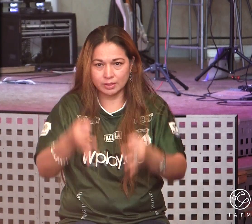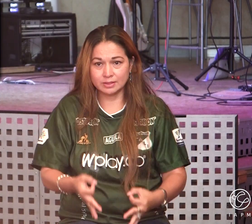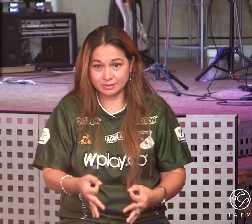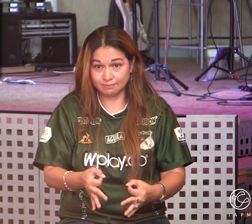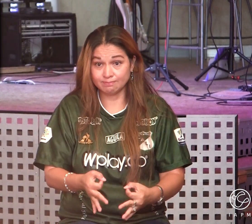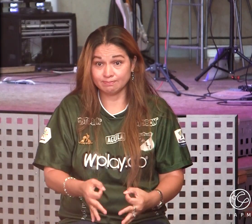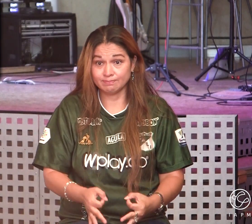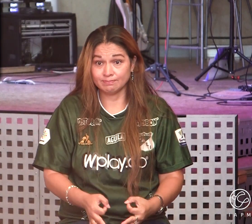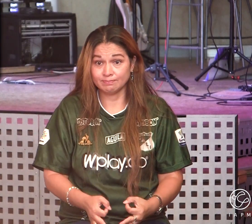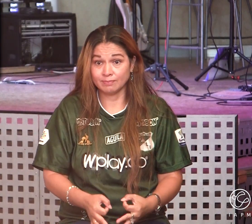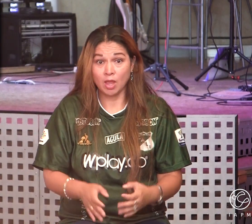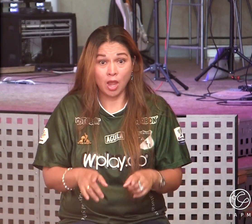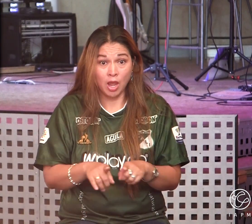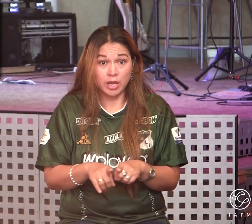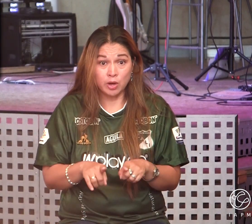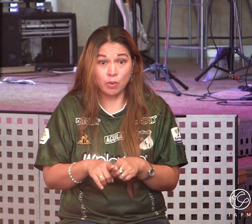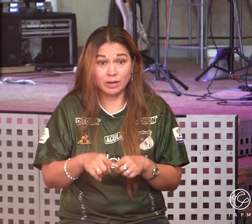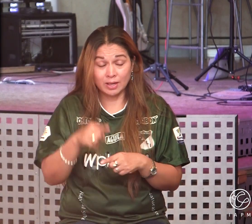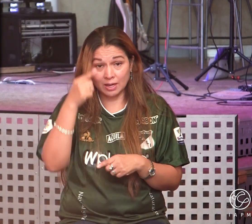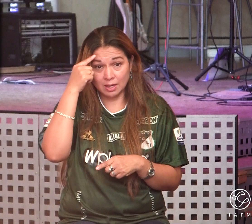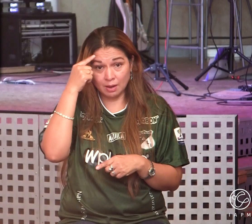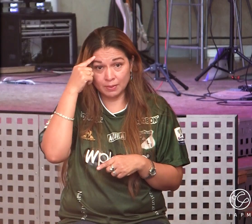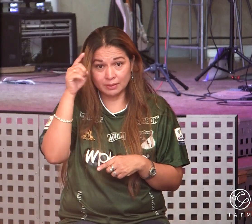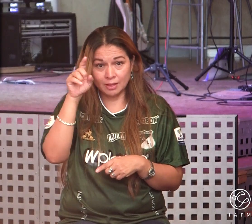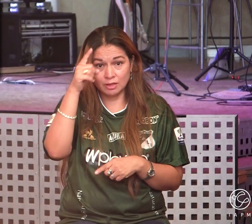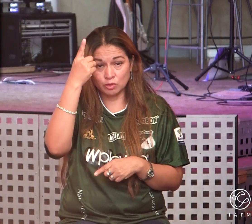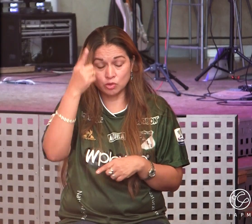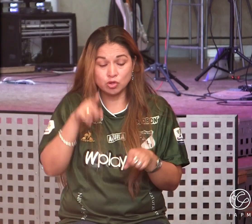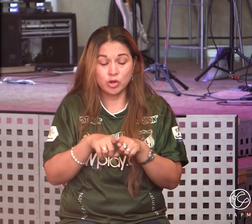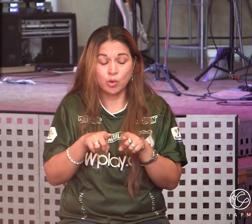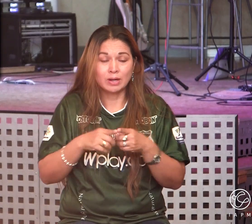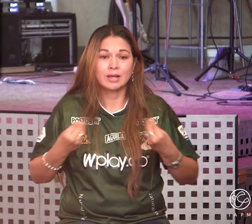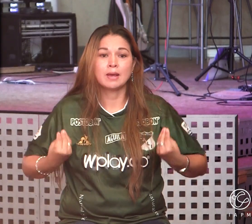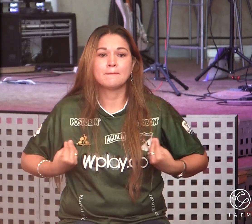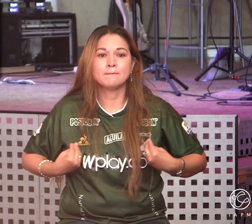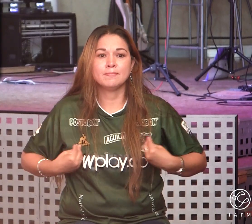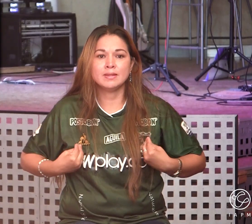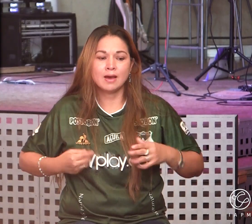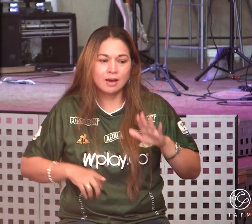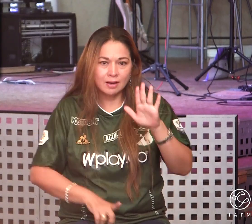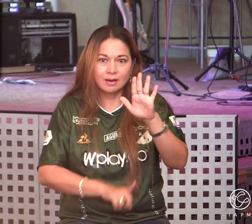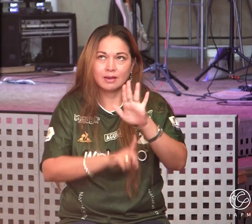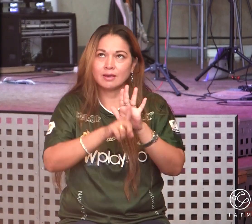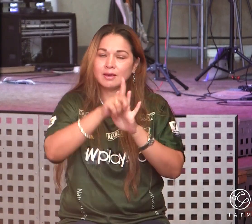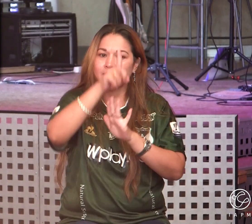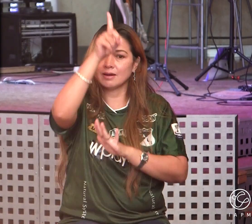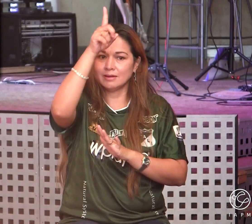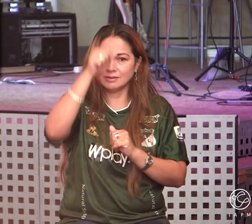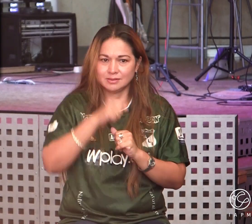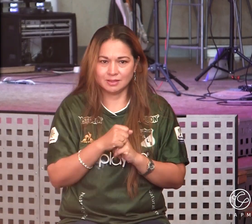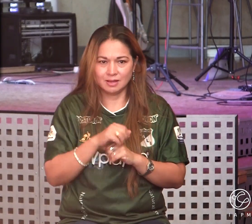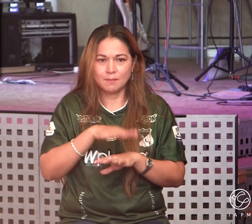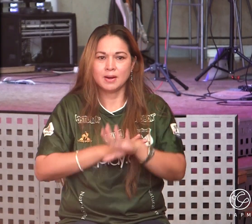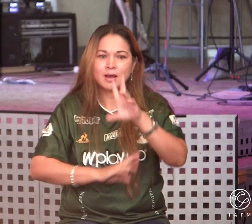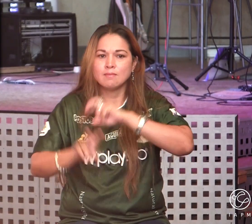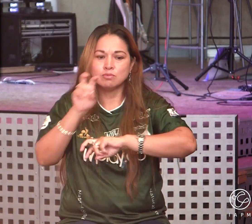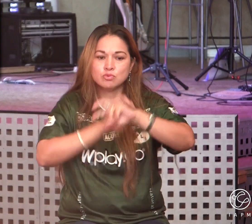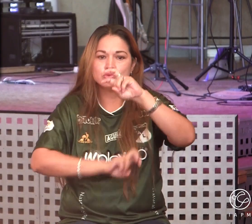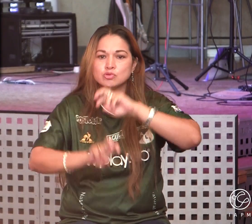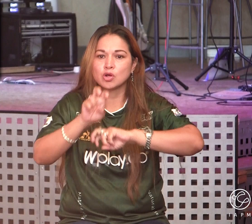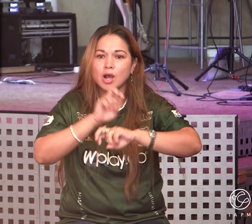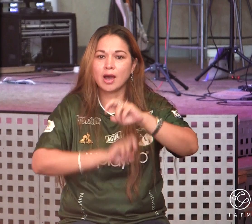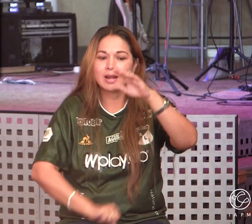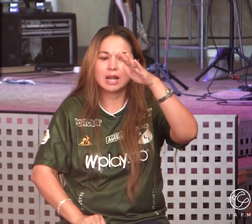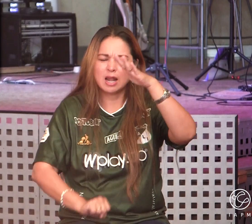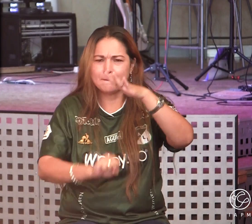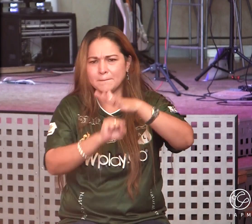Una línea de ascenso. En la mente de Dios, la vida es una línea de ascenso. Una línea de ascenso que va buscando su plenitud, no su